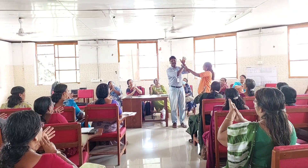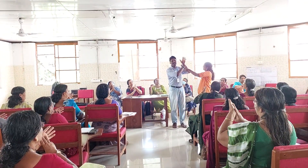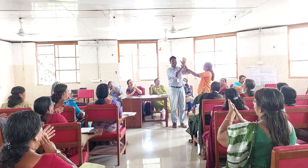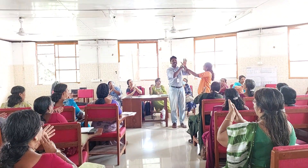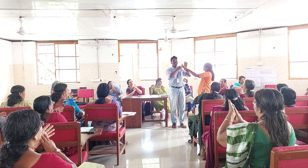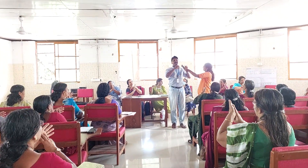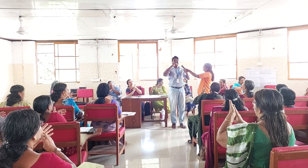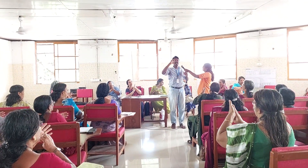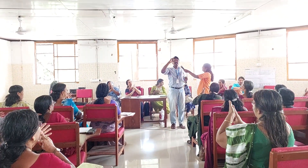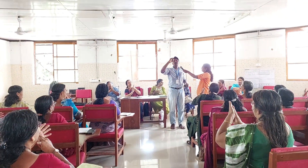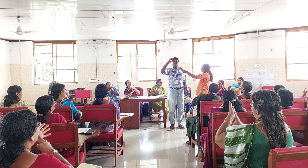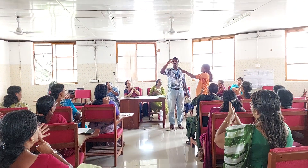ഓക്കെ, ഇതാണ് ഓ.